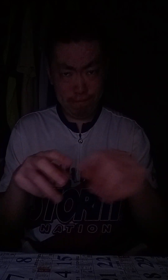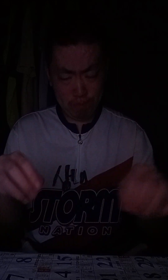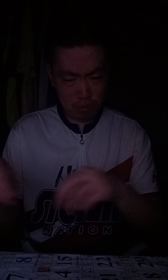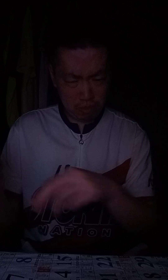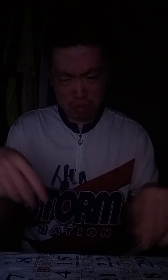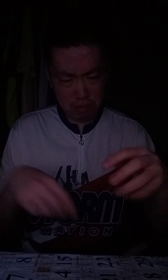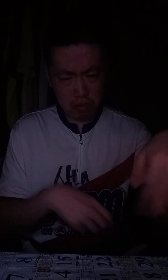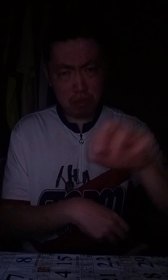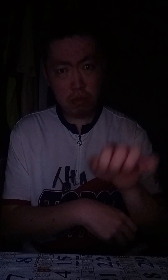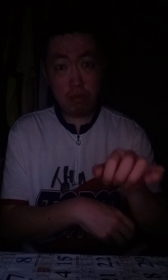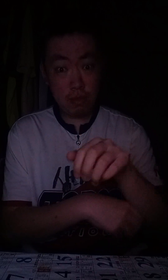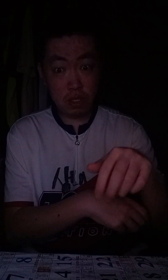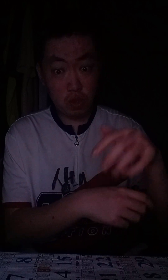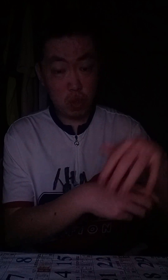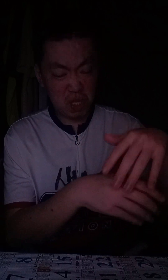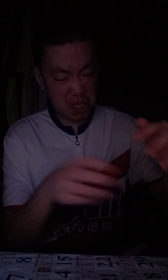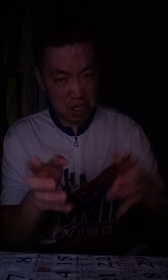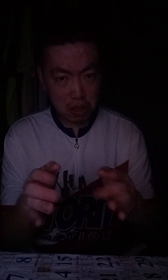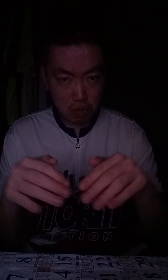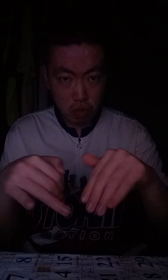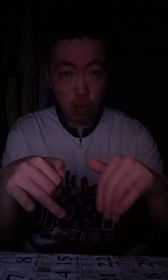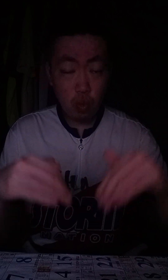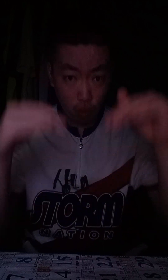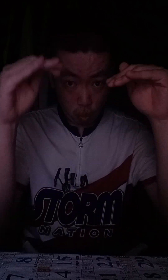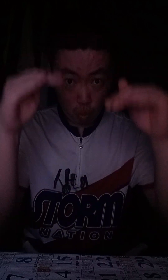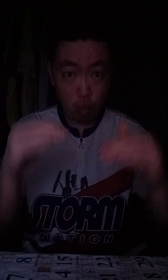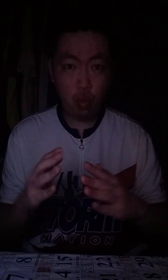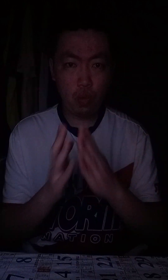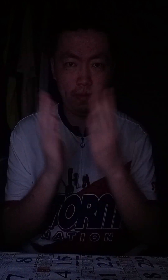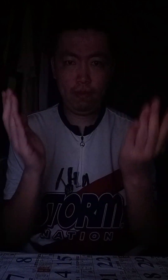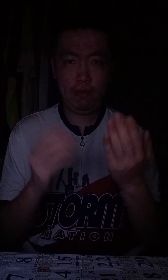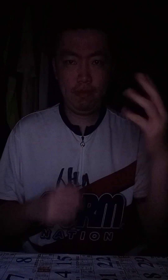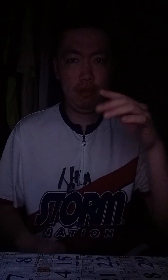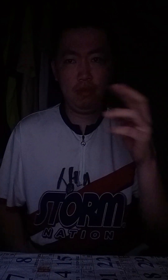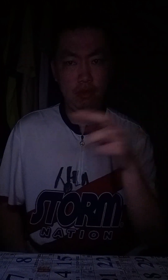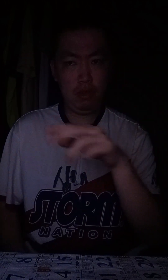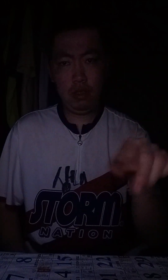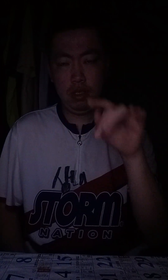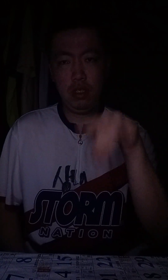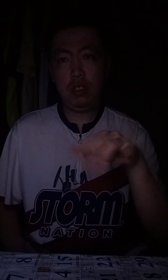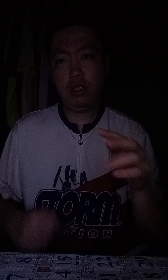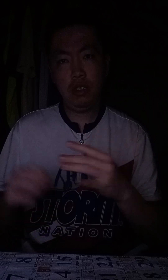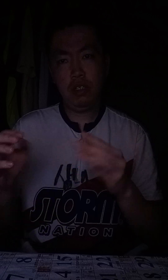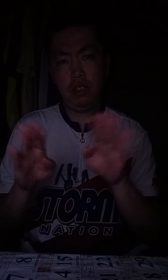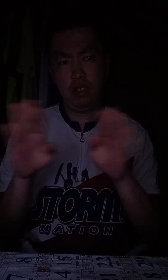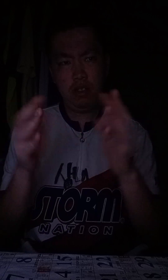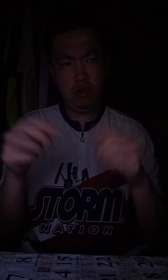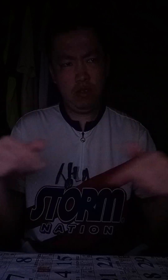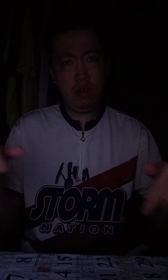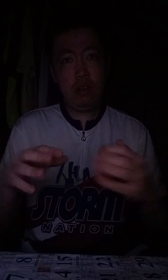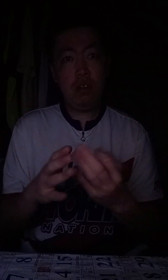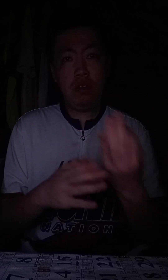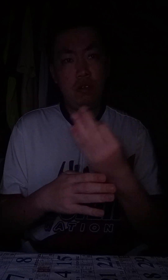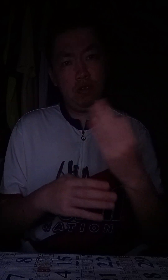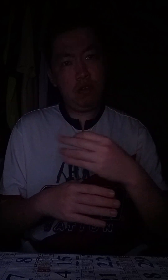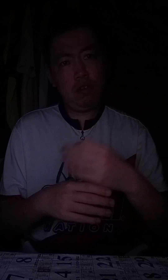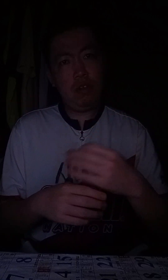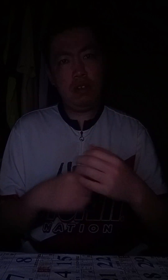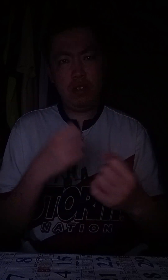나간 승용차가 우체국 앞 인도에 올라가 있습니다. 우체국 출입문과 유리창은 부서져 있고 주변에 있던 전동